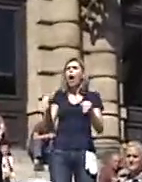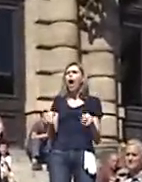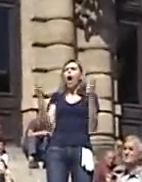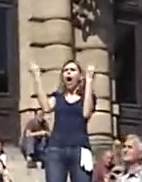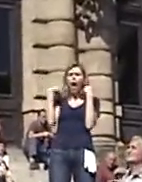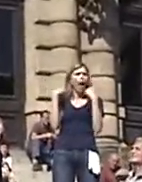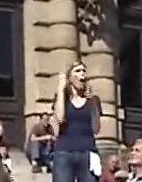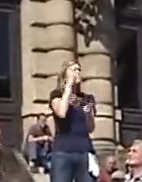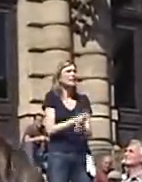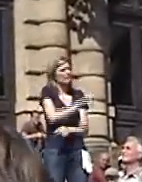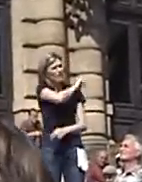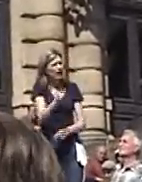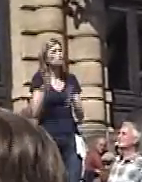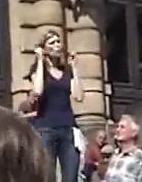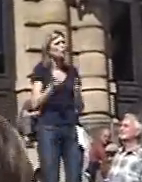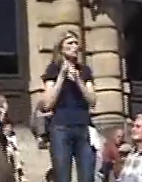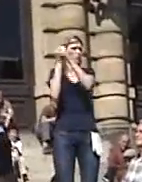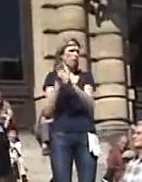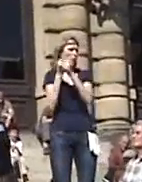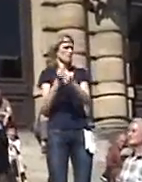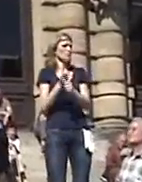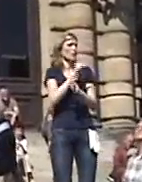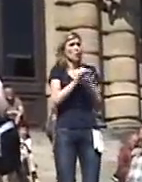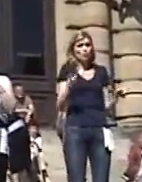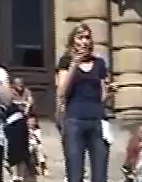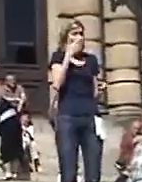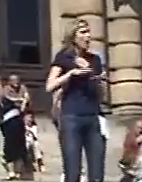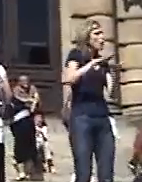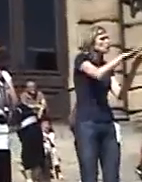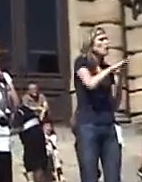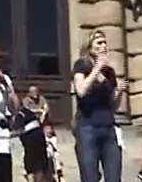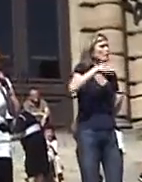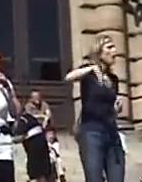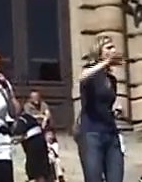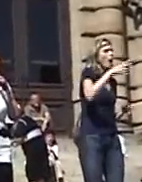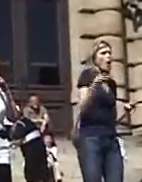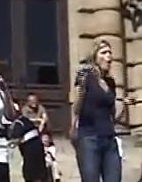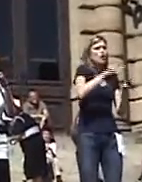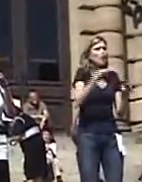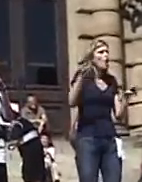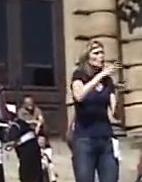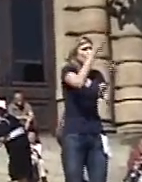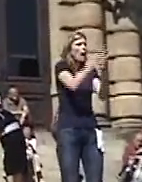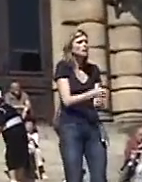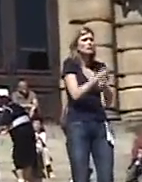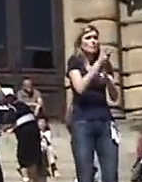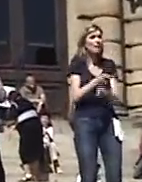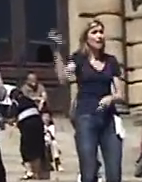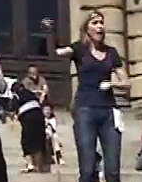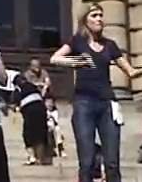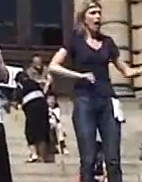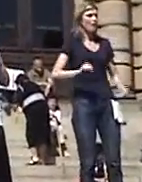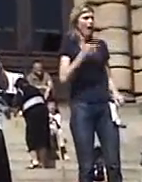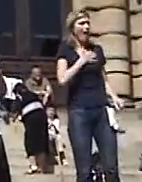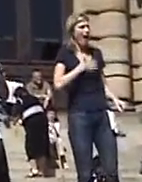Právě pasivita a rezignace, která se jak mor šíří naší společností, to je přesně to, co vyhovuje téhle